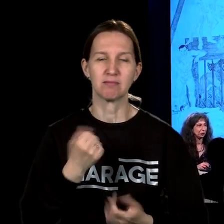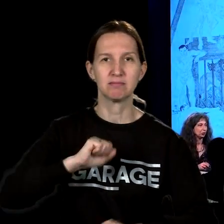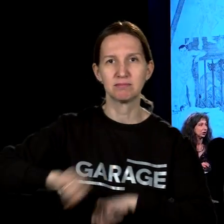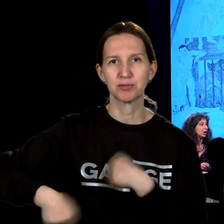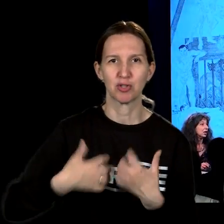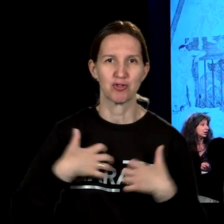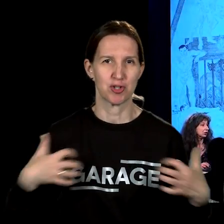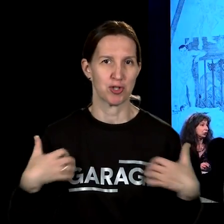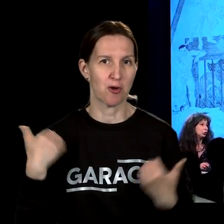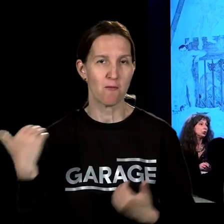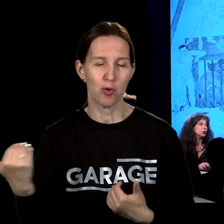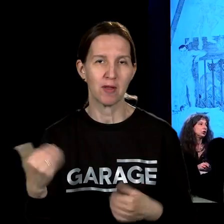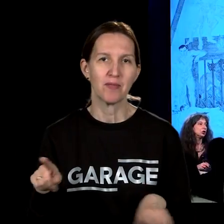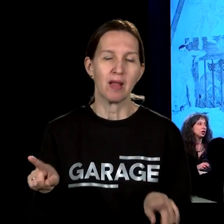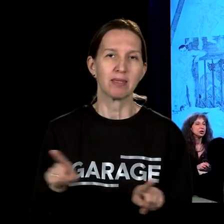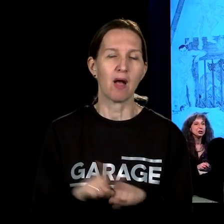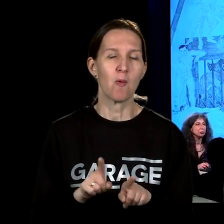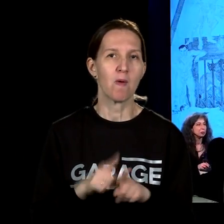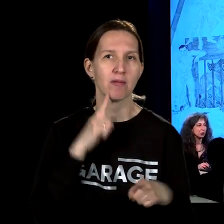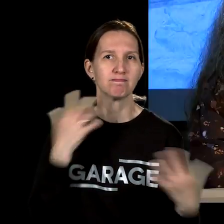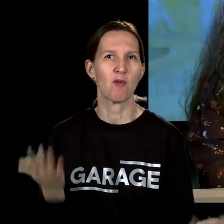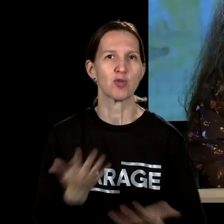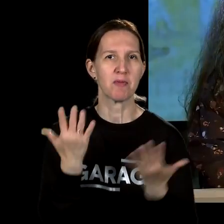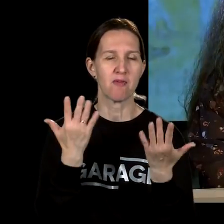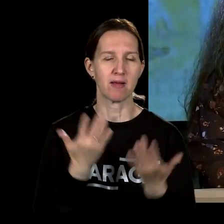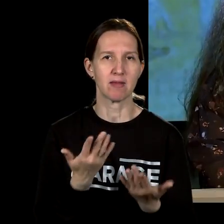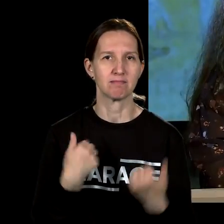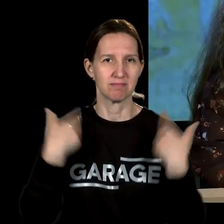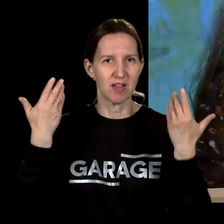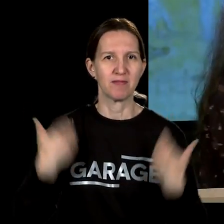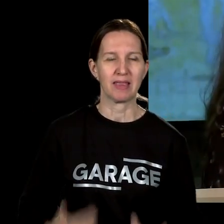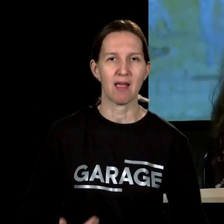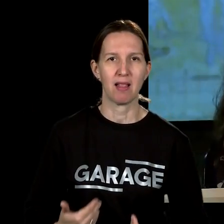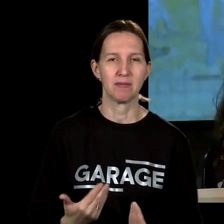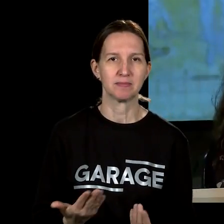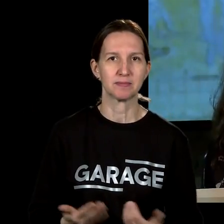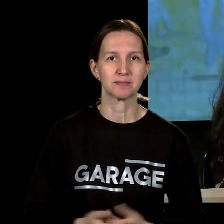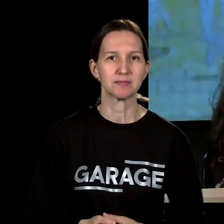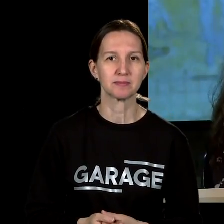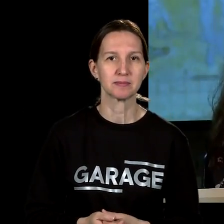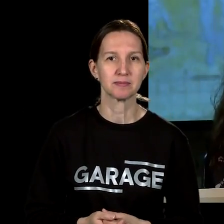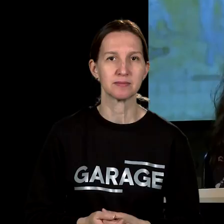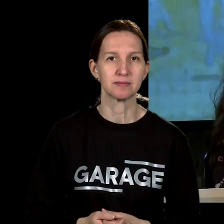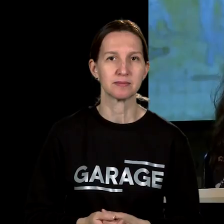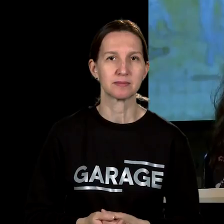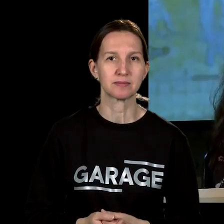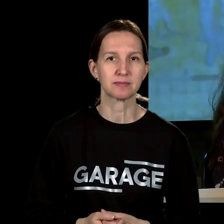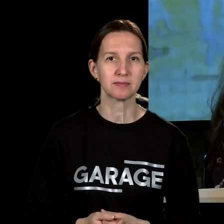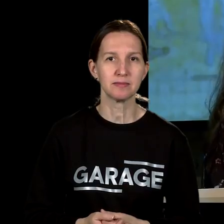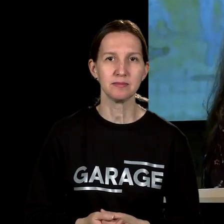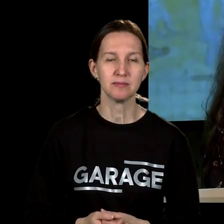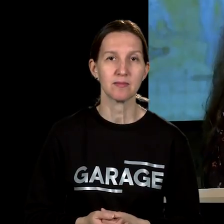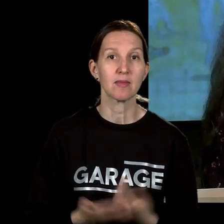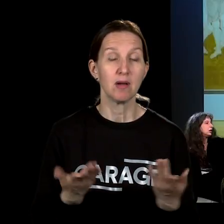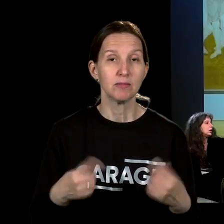бессознательное абсолютно. Такой тоже совершенно неожиданный поворот. Вот в этом. И он начинает заниматься монументальным искусством, он